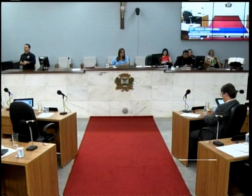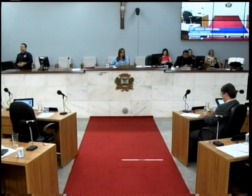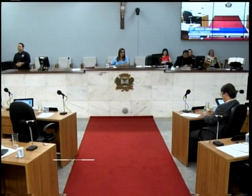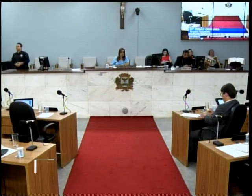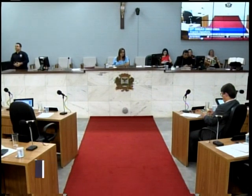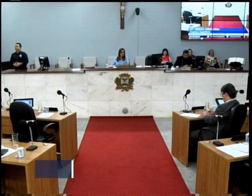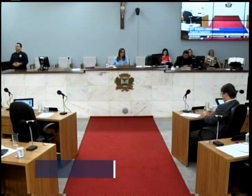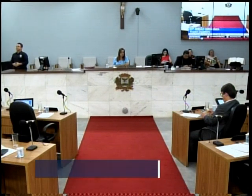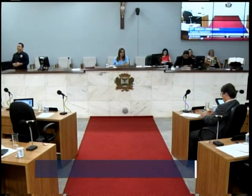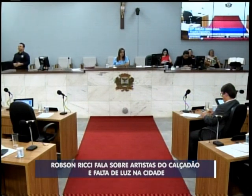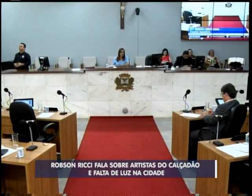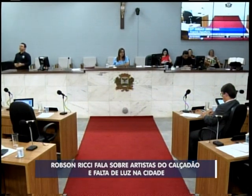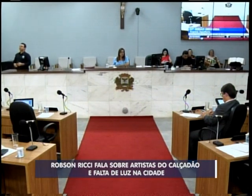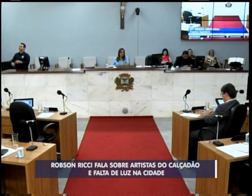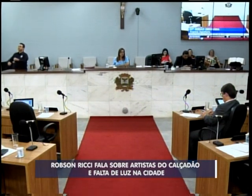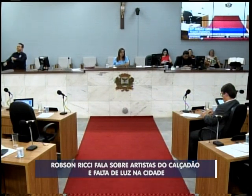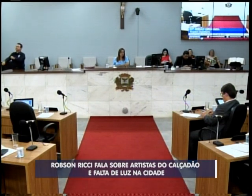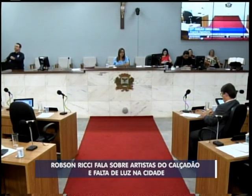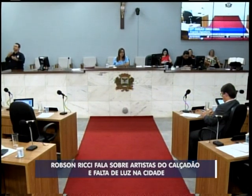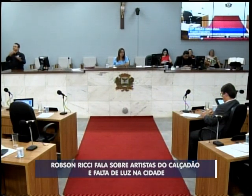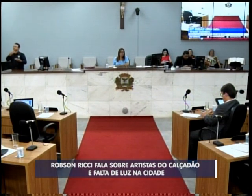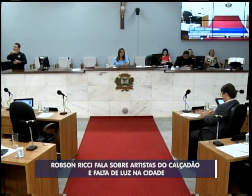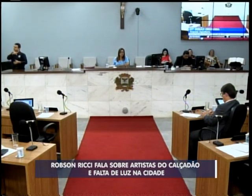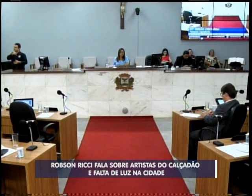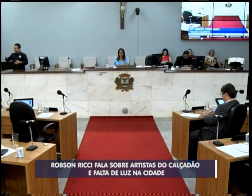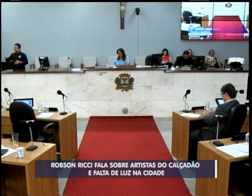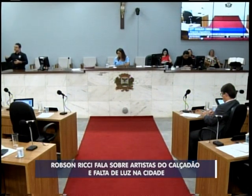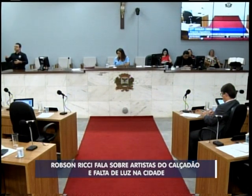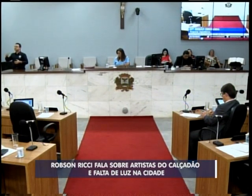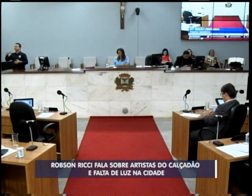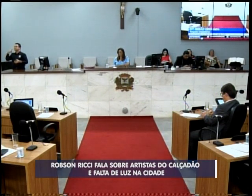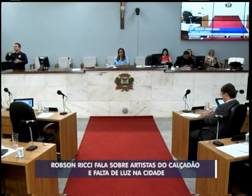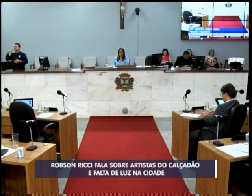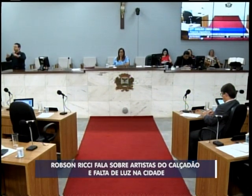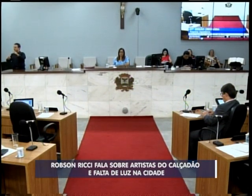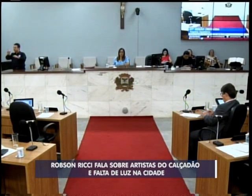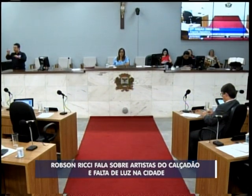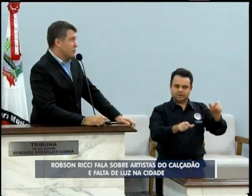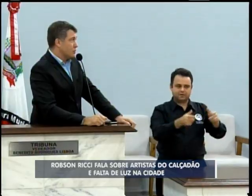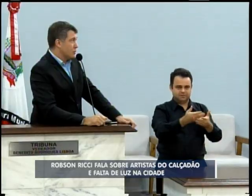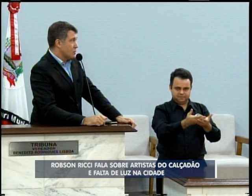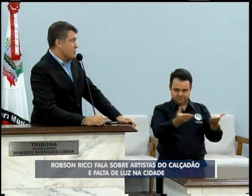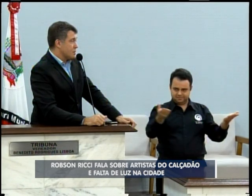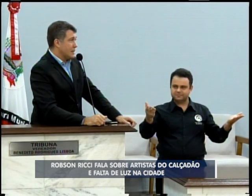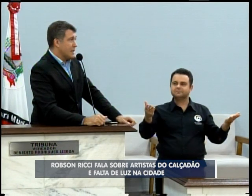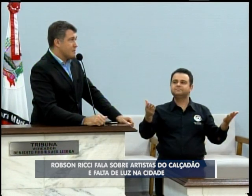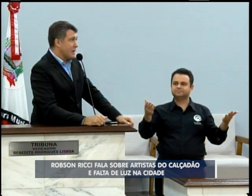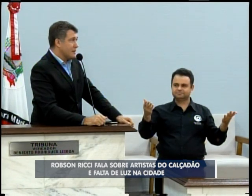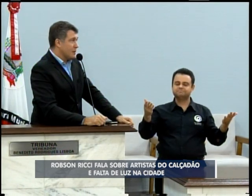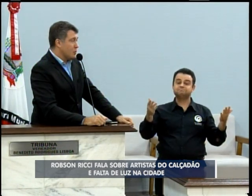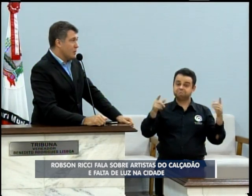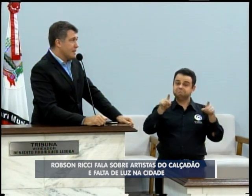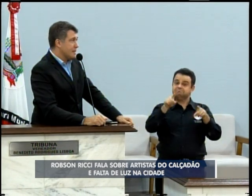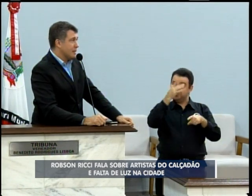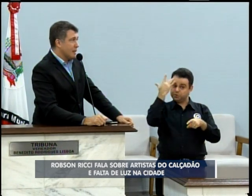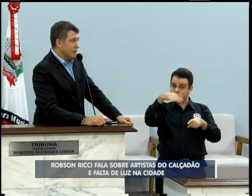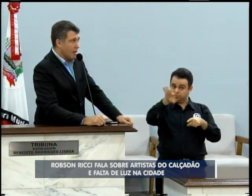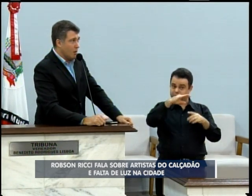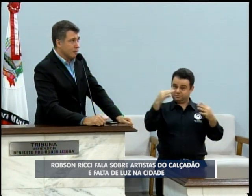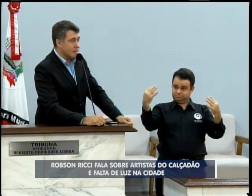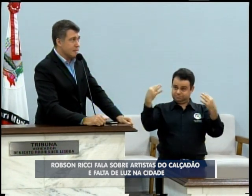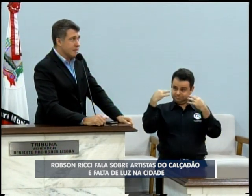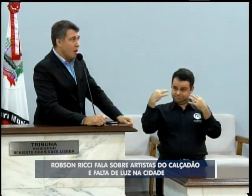Muito boa tarde, presidente, boa tarde, vereadores, cumprimento a todos os telespectadores,